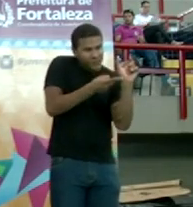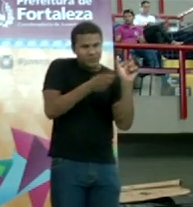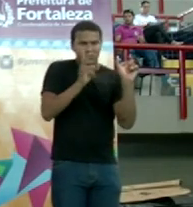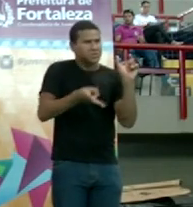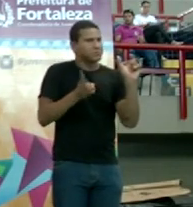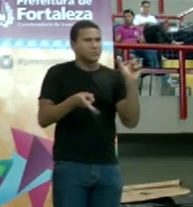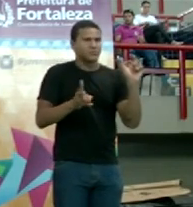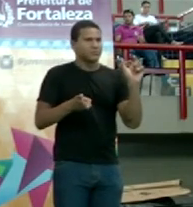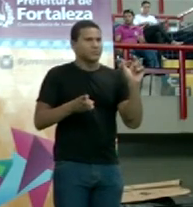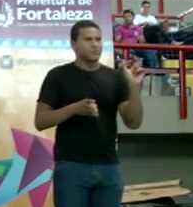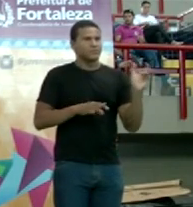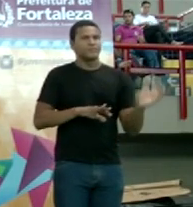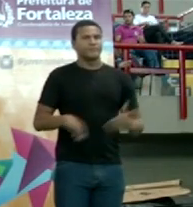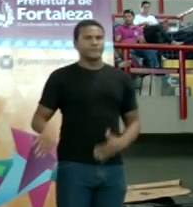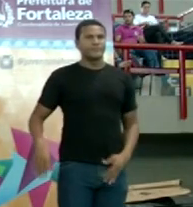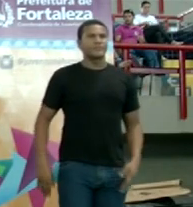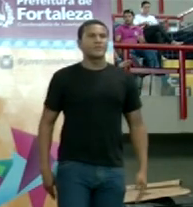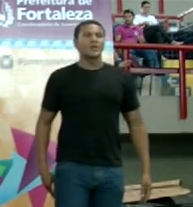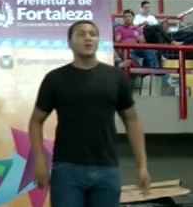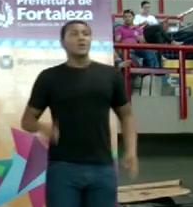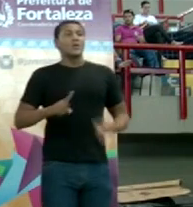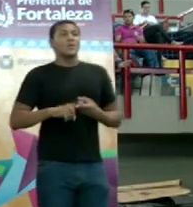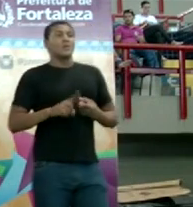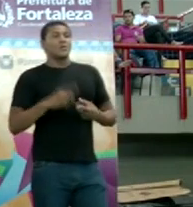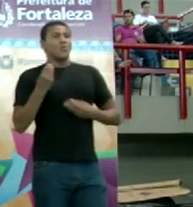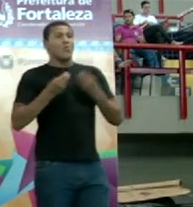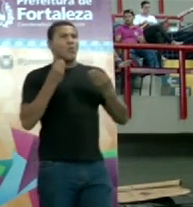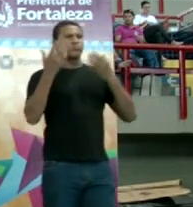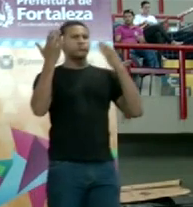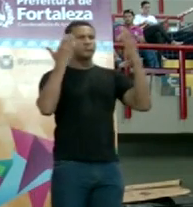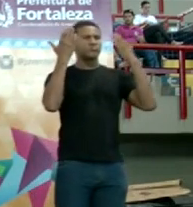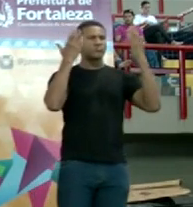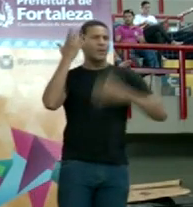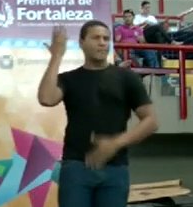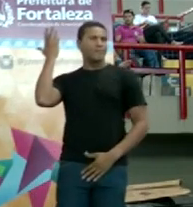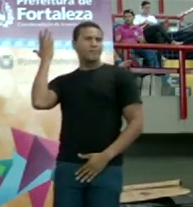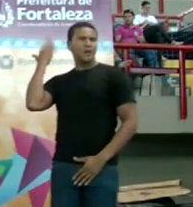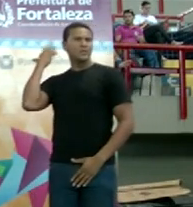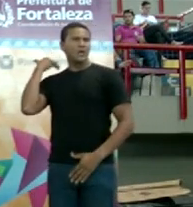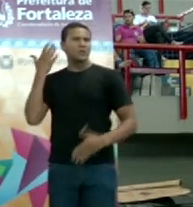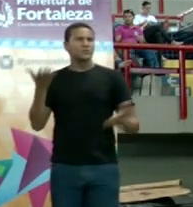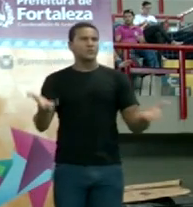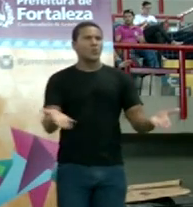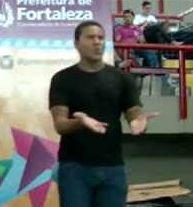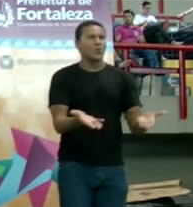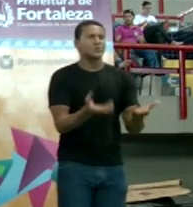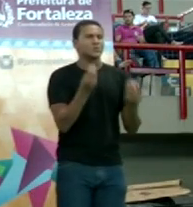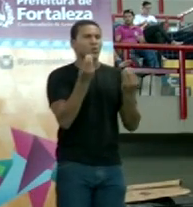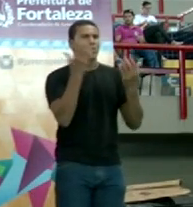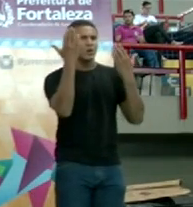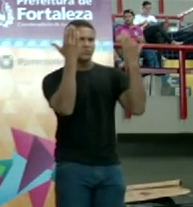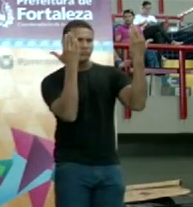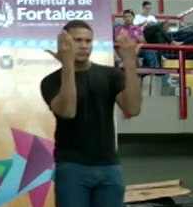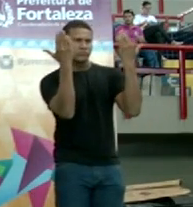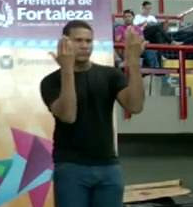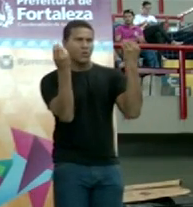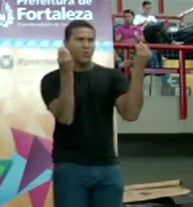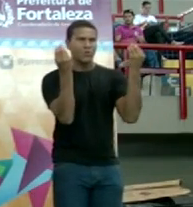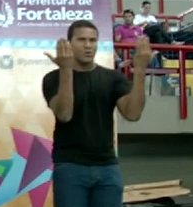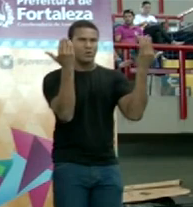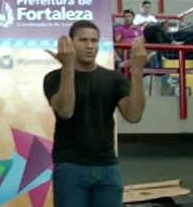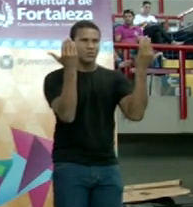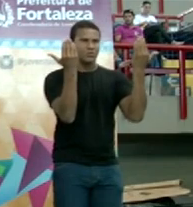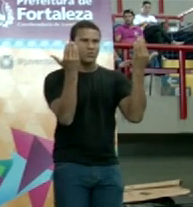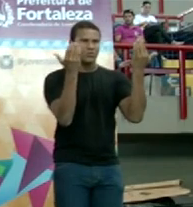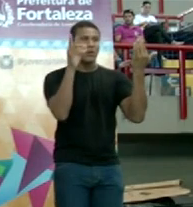Quanto comparar fatos históricos com antes e depois na introdução, é certo? É. A gente chama esse tipo de